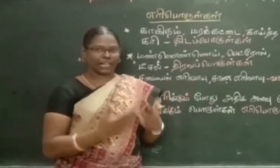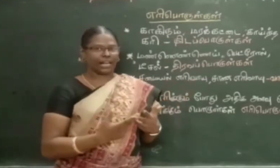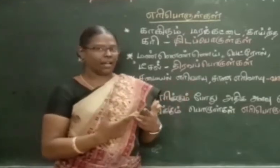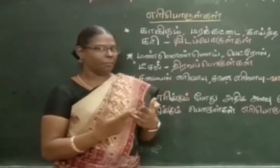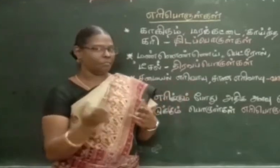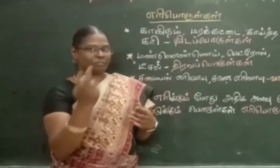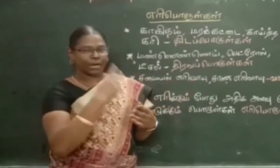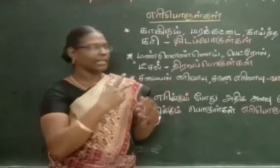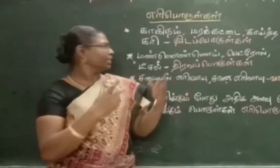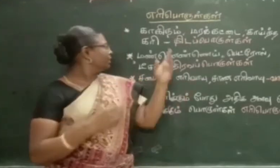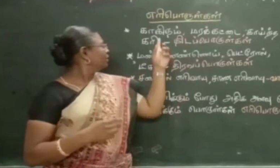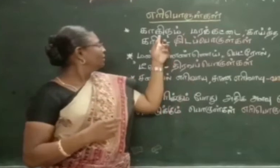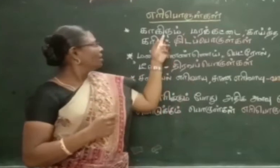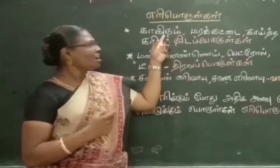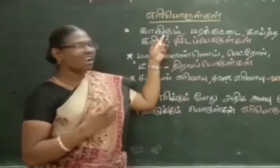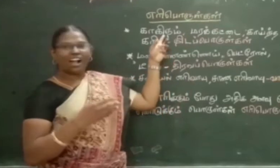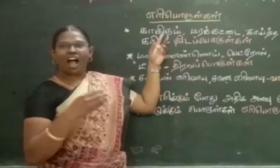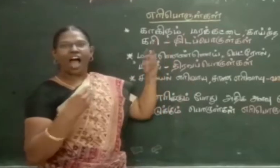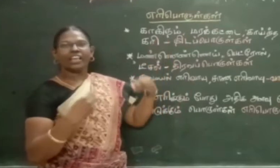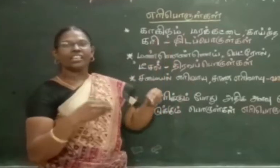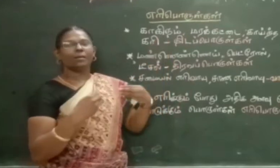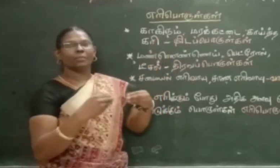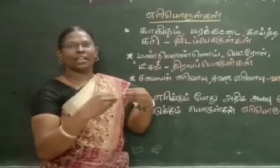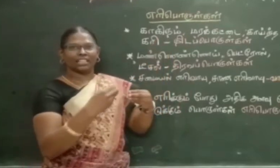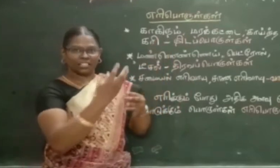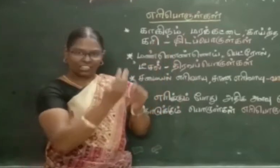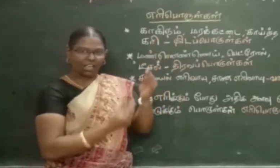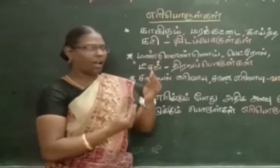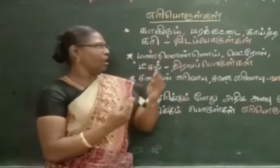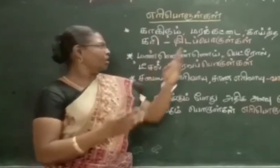படிக்கலாம். பாரு, காகிதம் என்னது? தாள்.